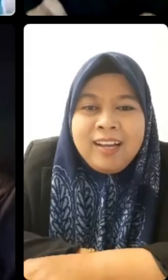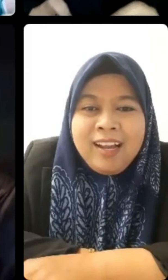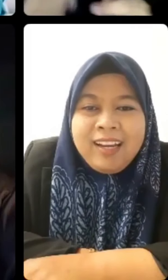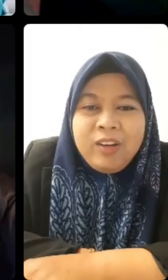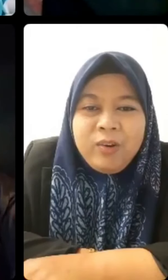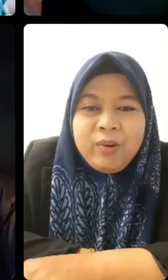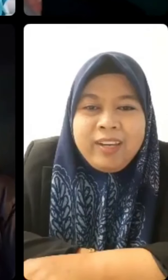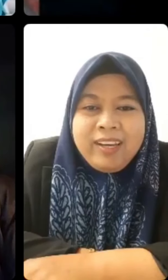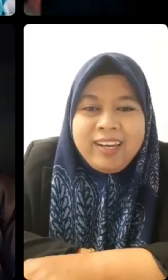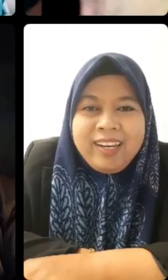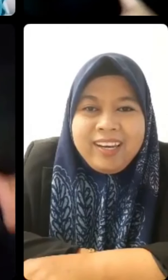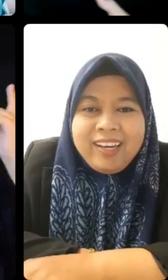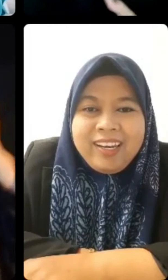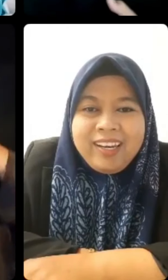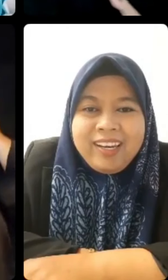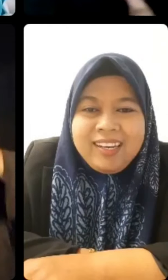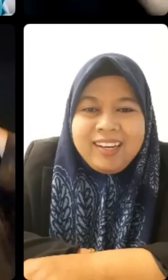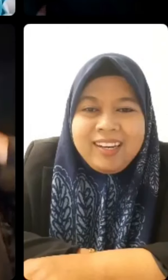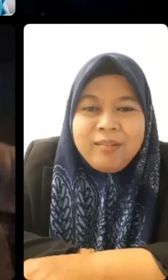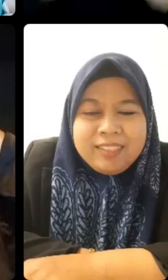kongsikan, jangan kedekut.